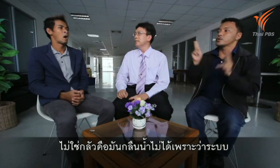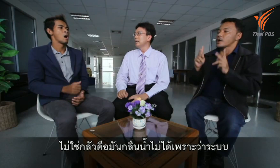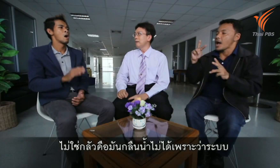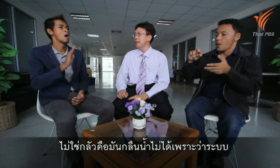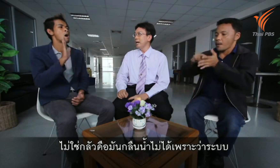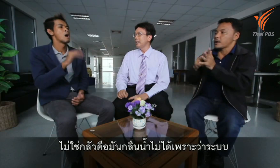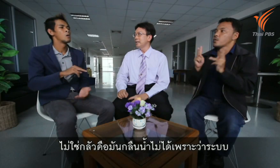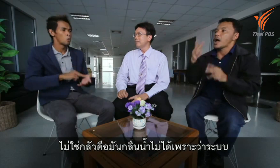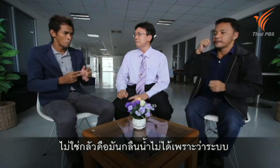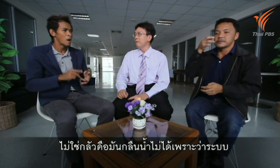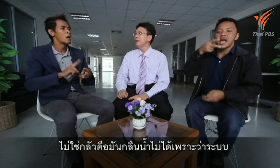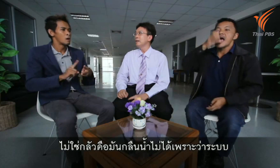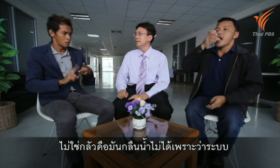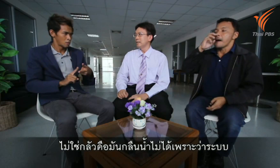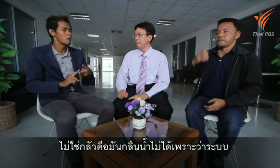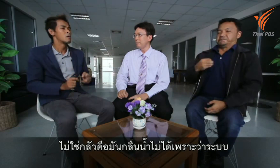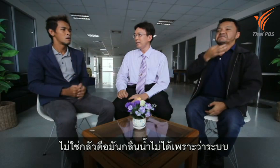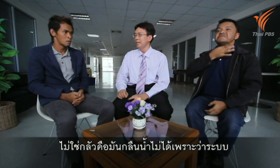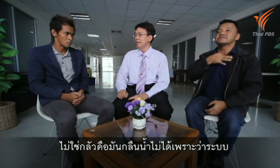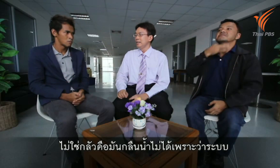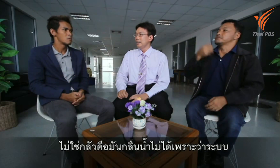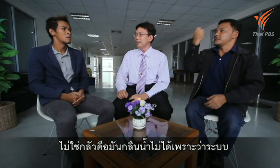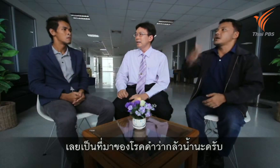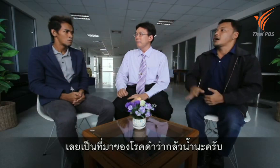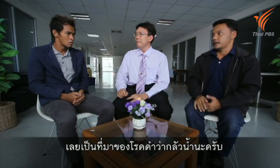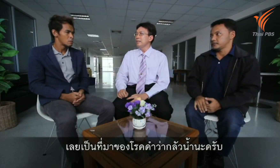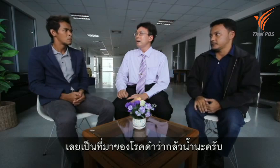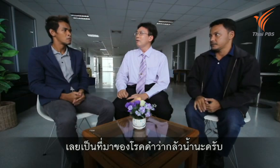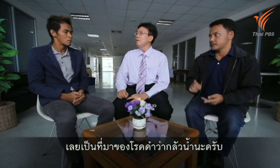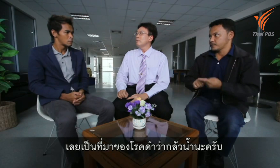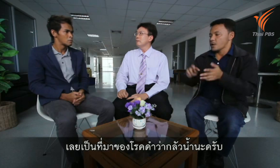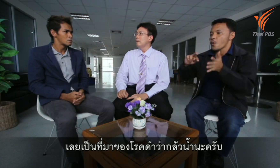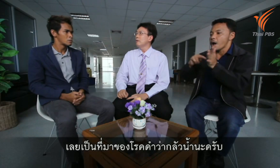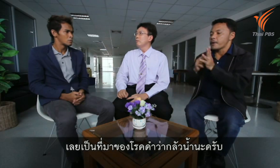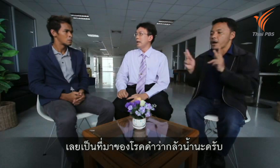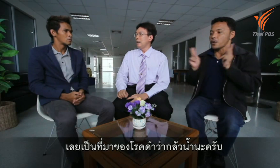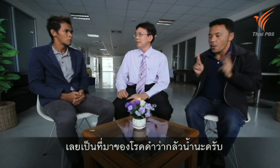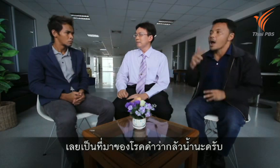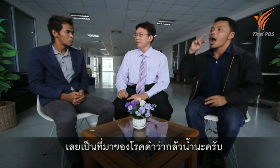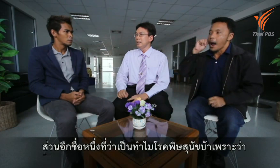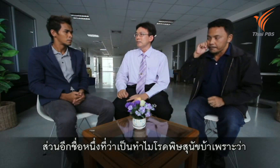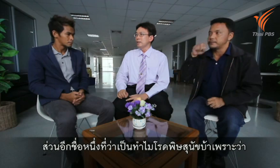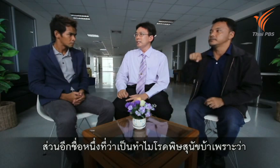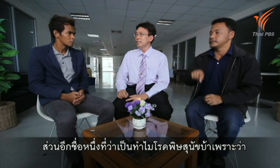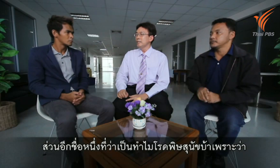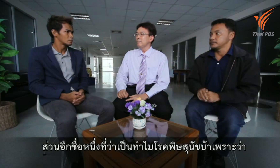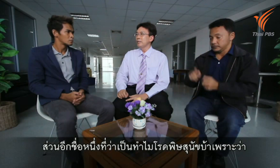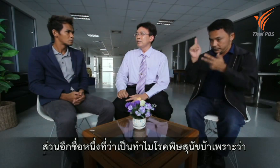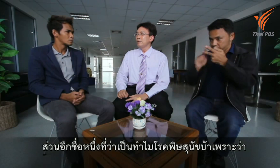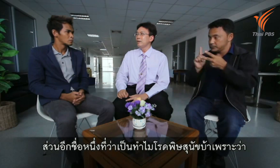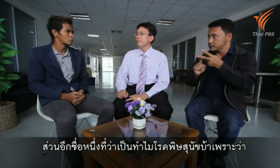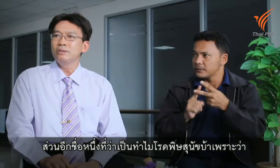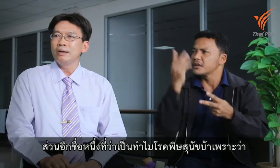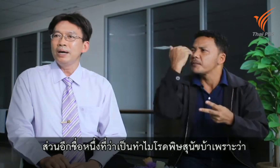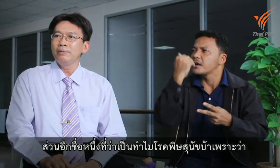คือมันกลืนน้ำไม่ได้นะฮะเพราะว่าระบบนะฮะเลยเป็นที่มาของโรคคำว่ากลัวน้ำนะครับส่วนอีกชื่อนึงที่ว่าเป็น